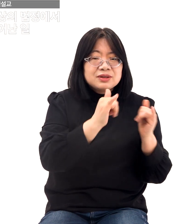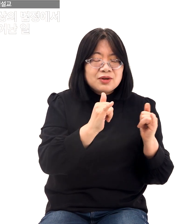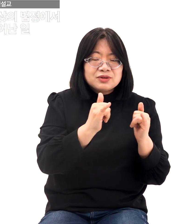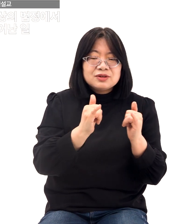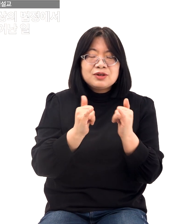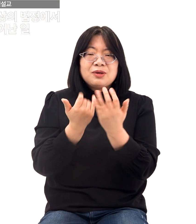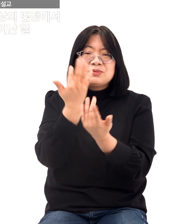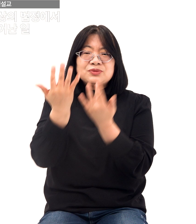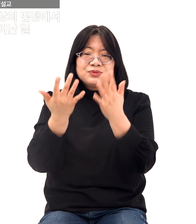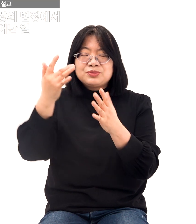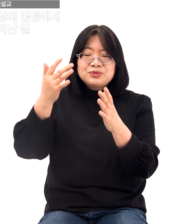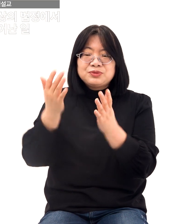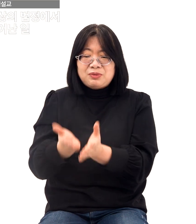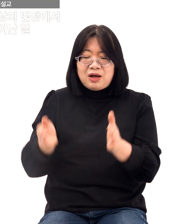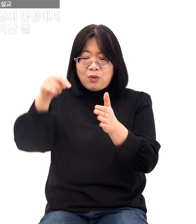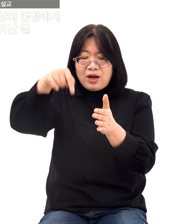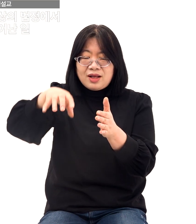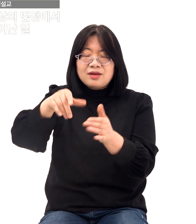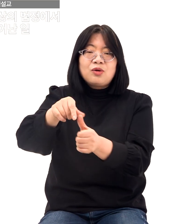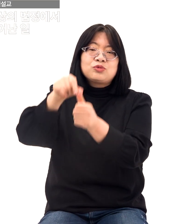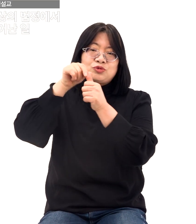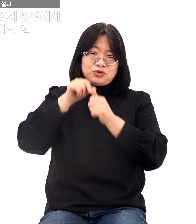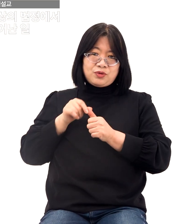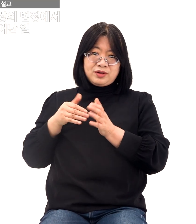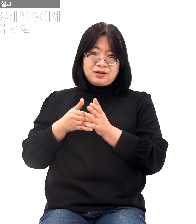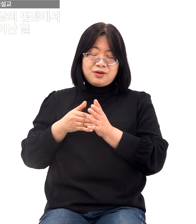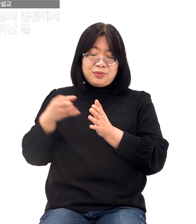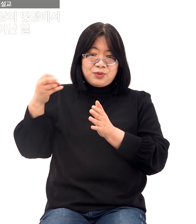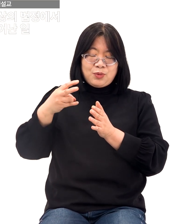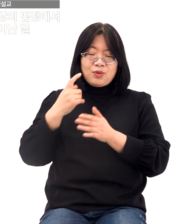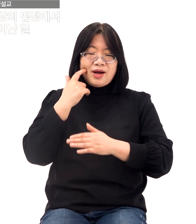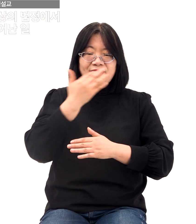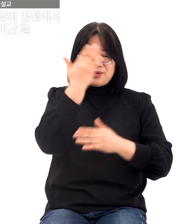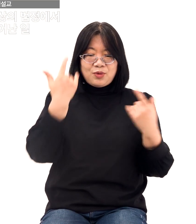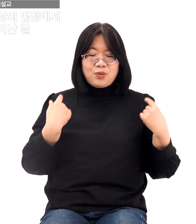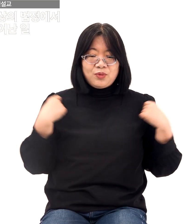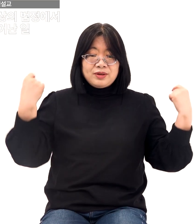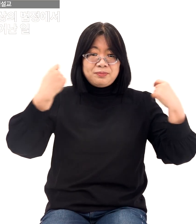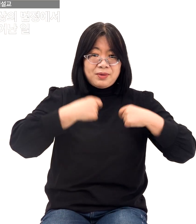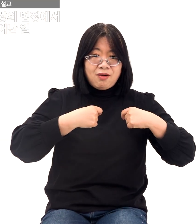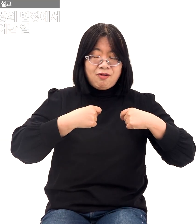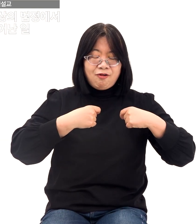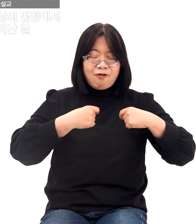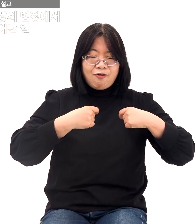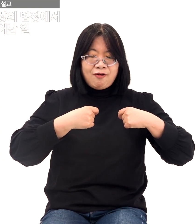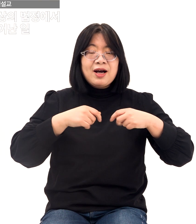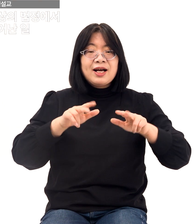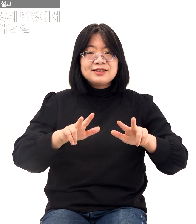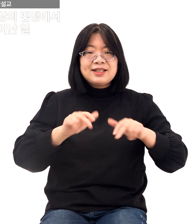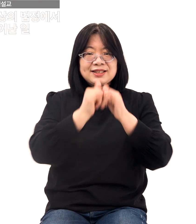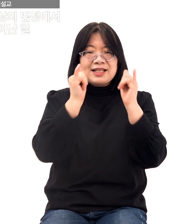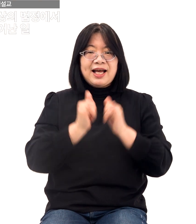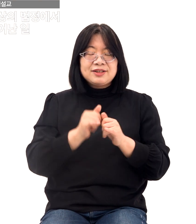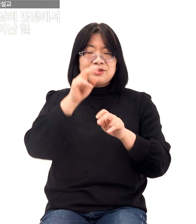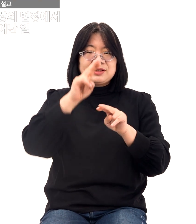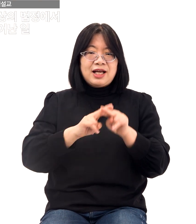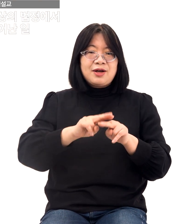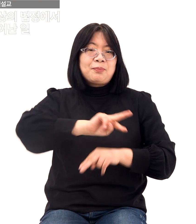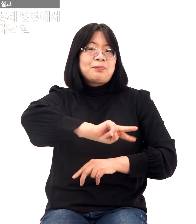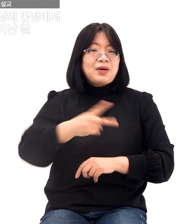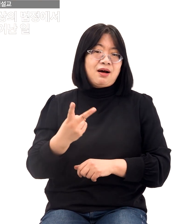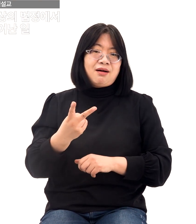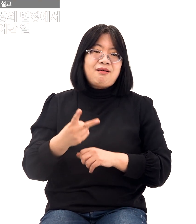그리고 그들에게 뭘 입히죠? 아름다운 옷을 입힙니다. 신분을 바꿔주는 거예요.